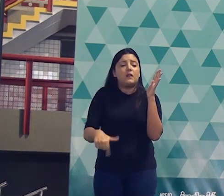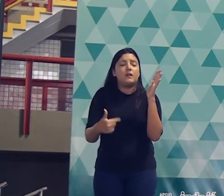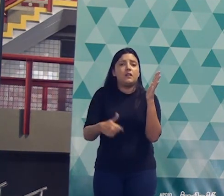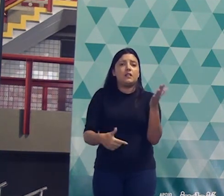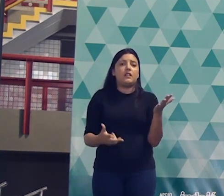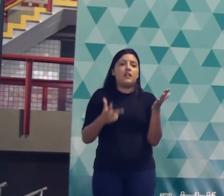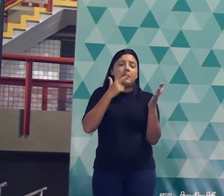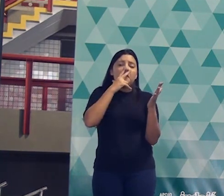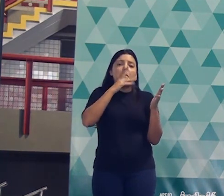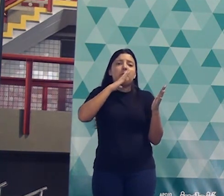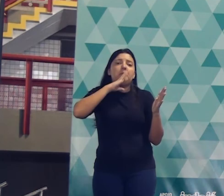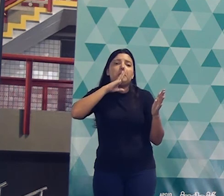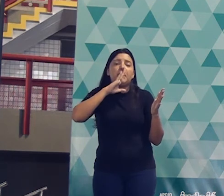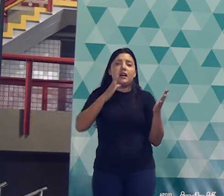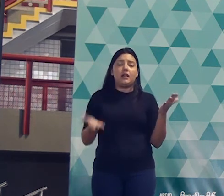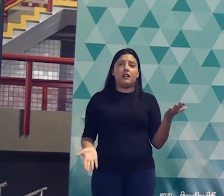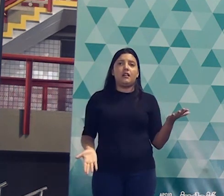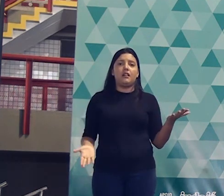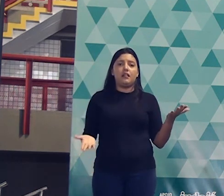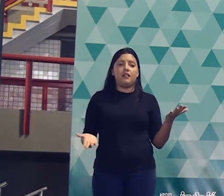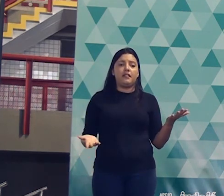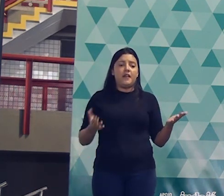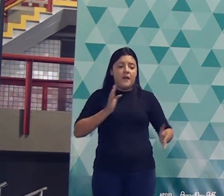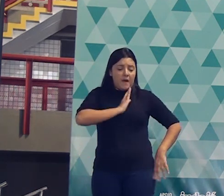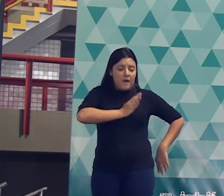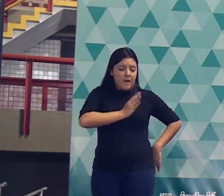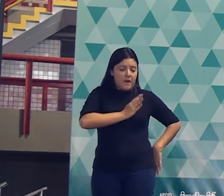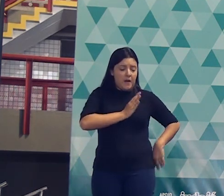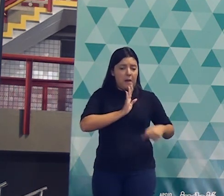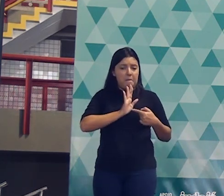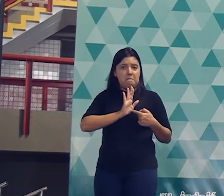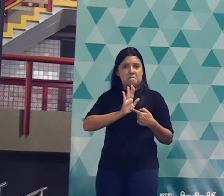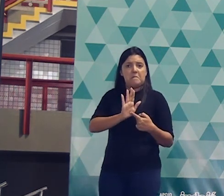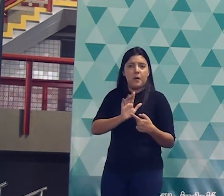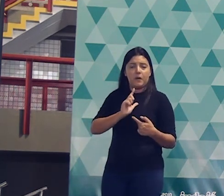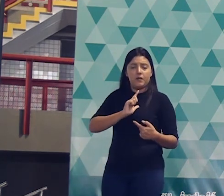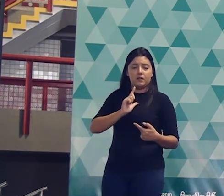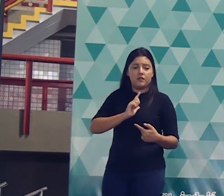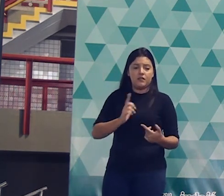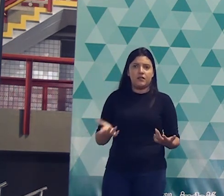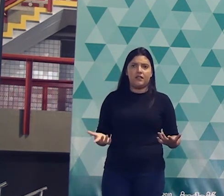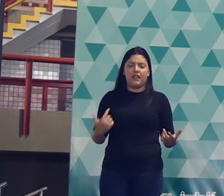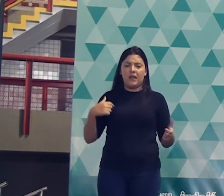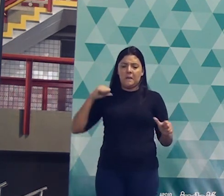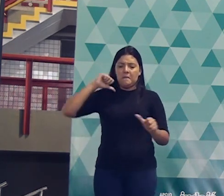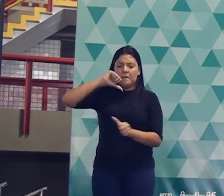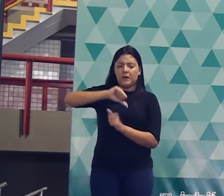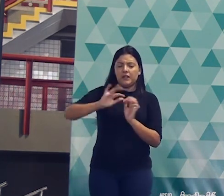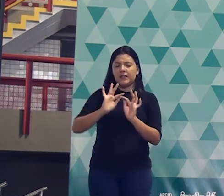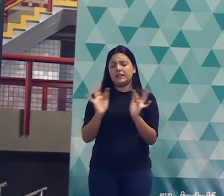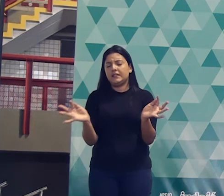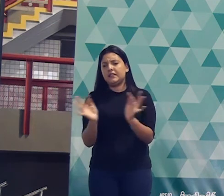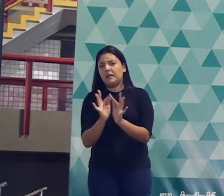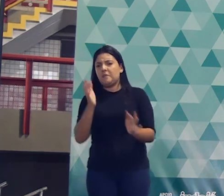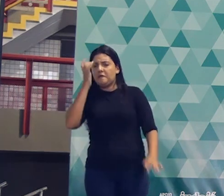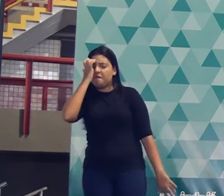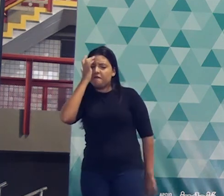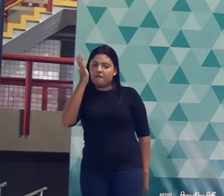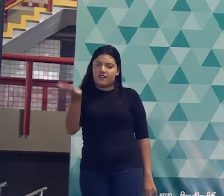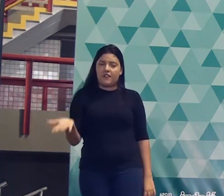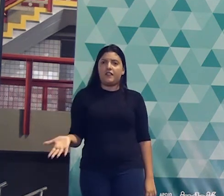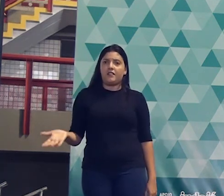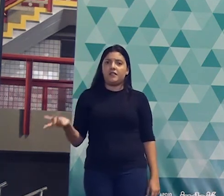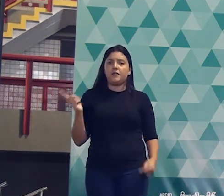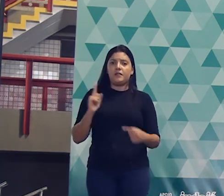e frias e mortas. Eu não tinha este coração que nem se mostra. Eu não dei por esta mudança, tão simples, tão certa, tão fácil. Em